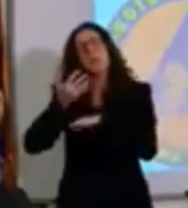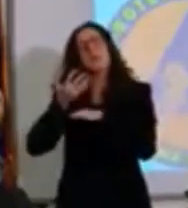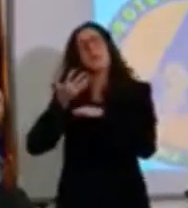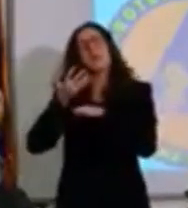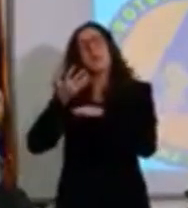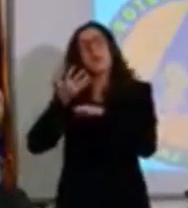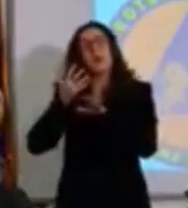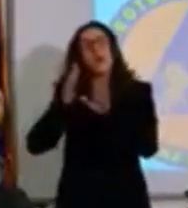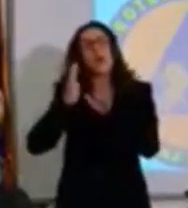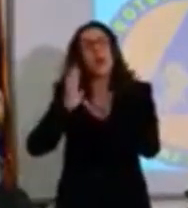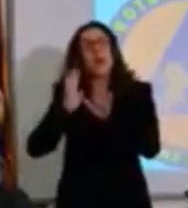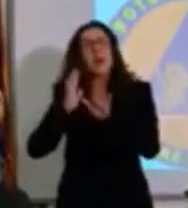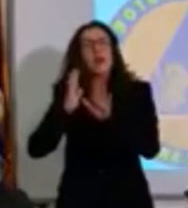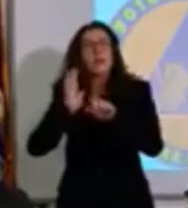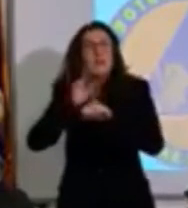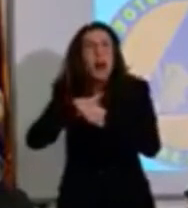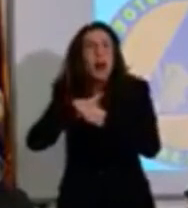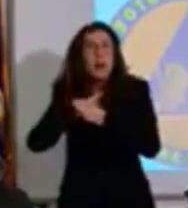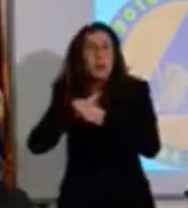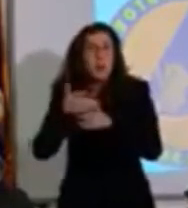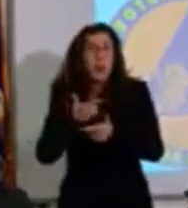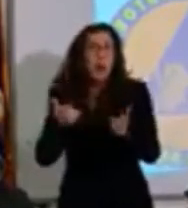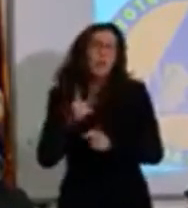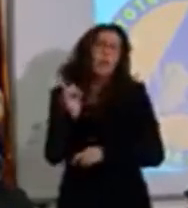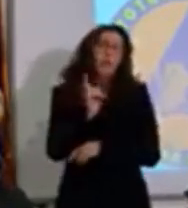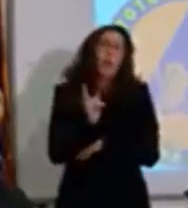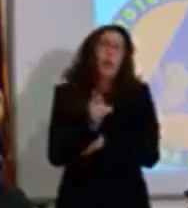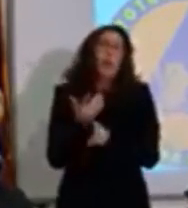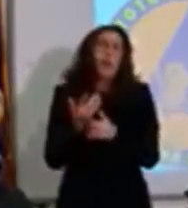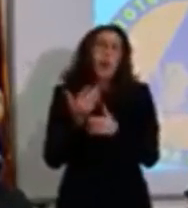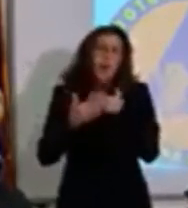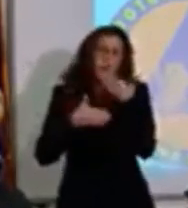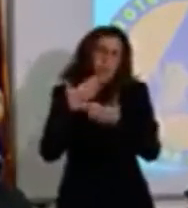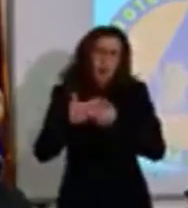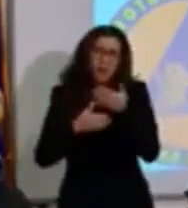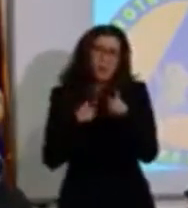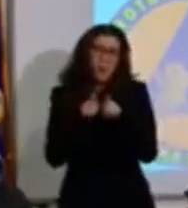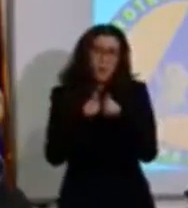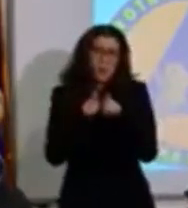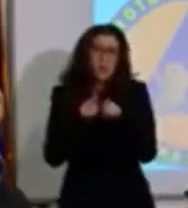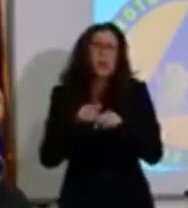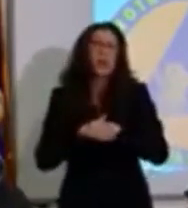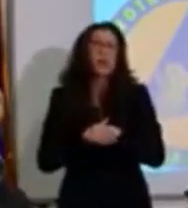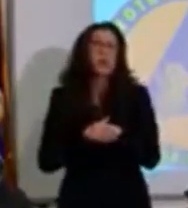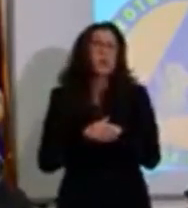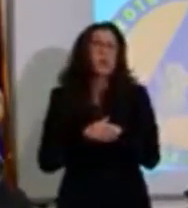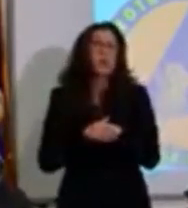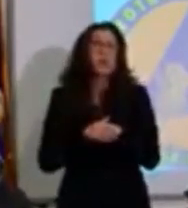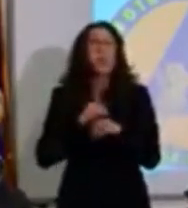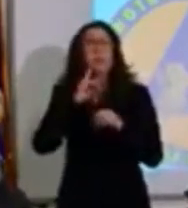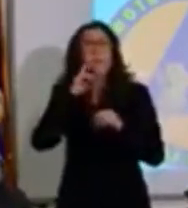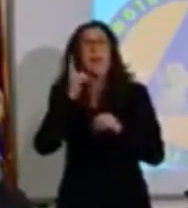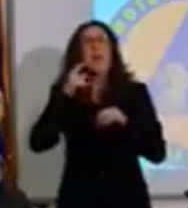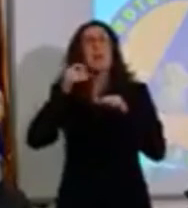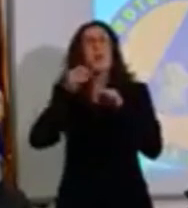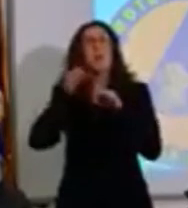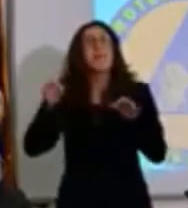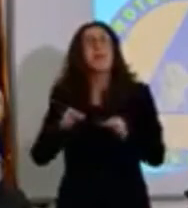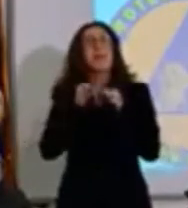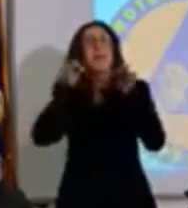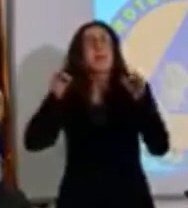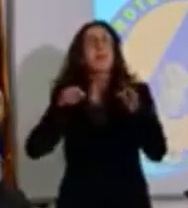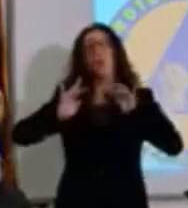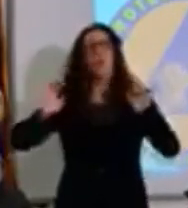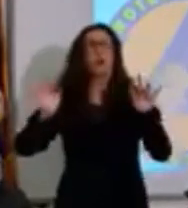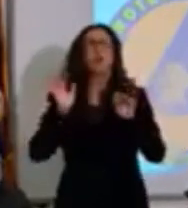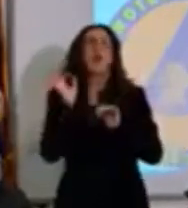mondo in questo momento è esattamente quello che bisogna fare o andare a passeggiare dove non c'è gente a